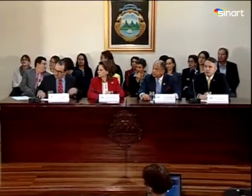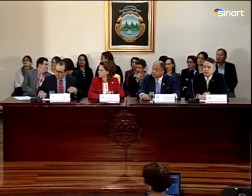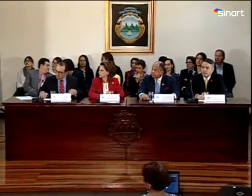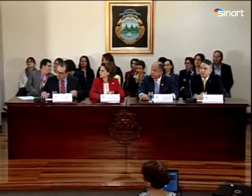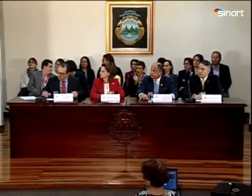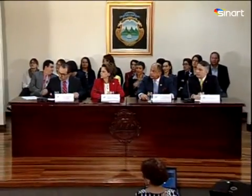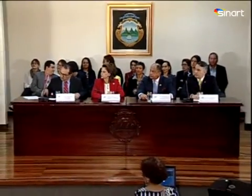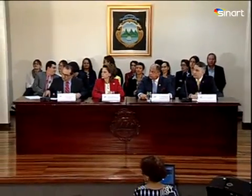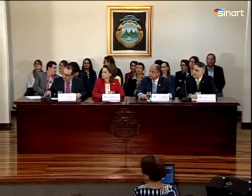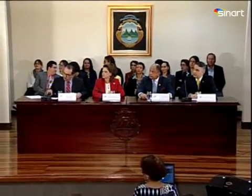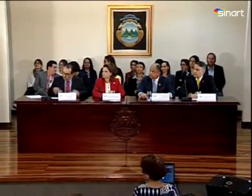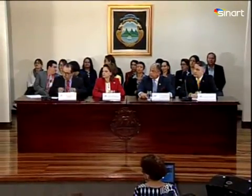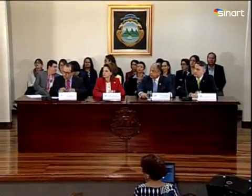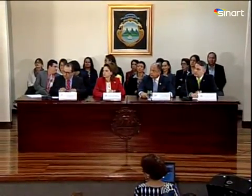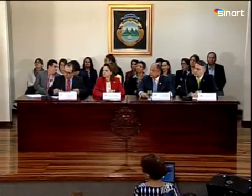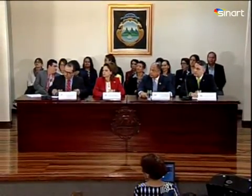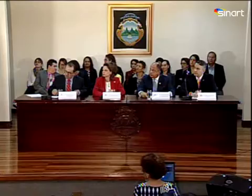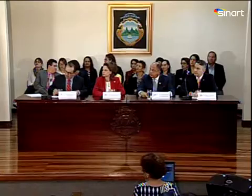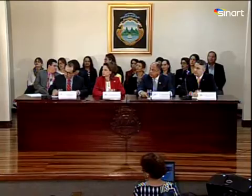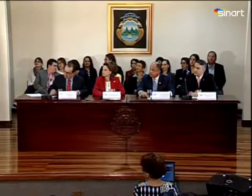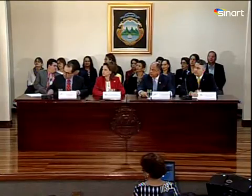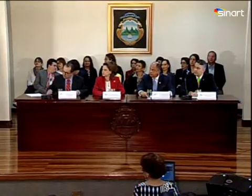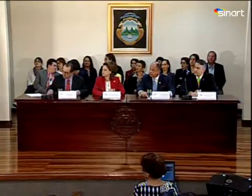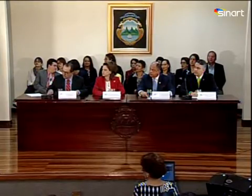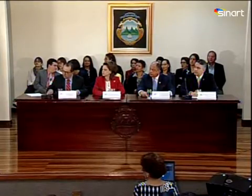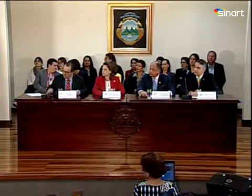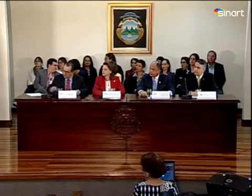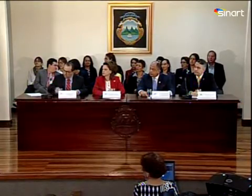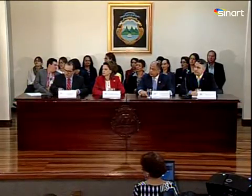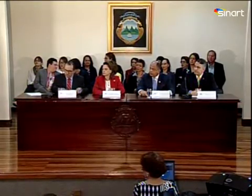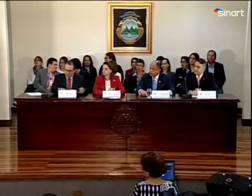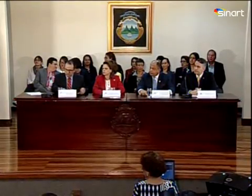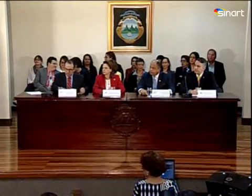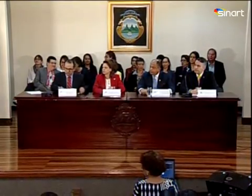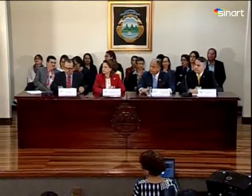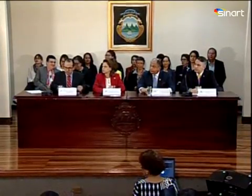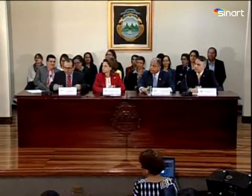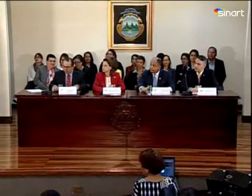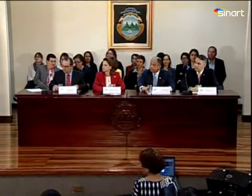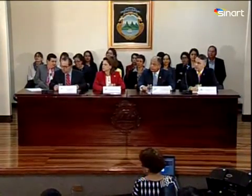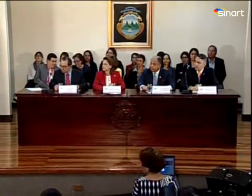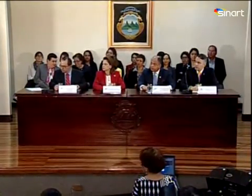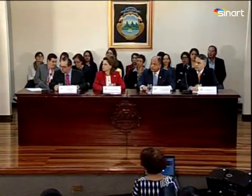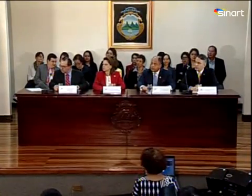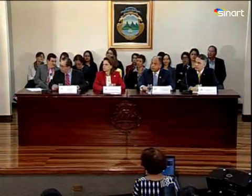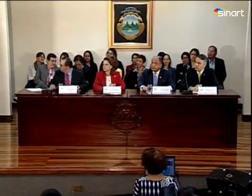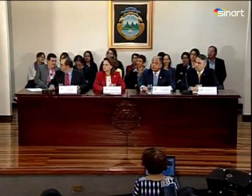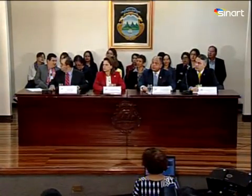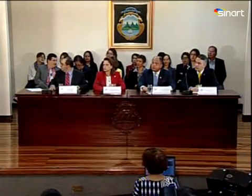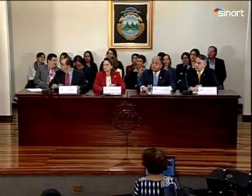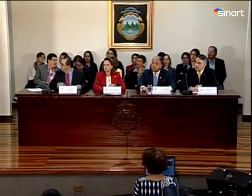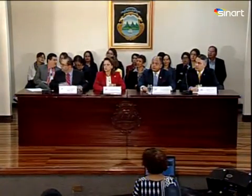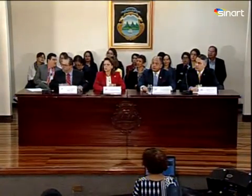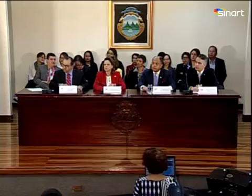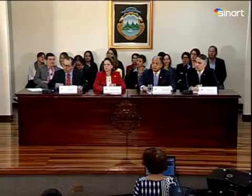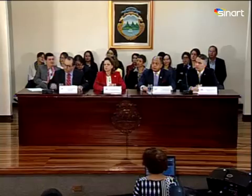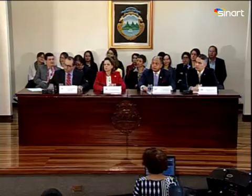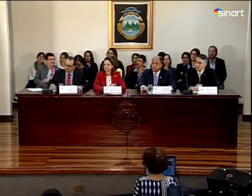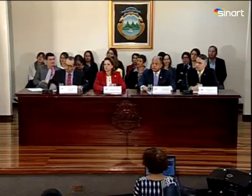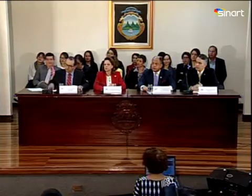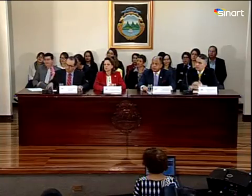Muchísimas gracias a don Marvin Carvajal. Iniciamos un periodo de preguntas acordado previamente con ustedes, que serán 4